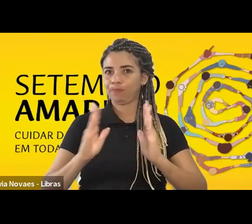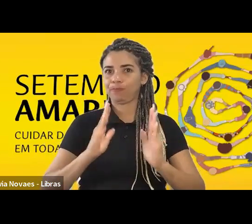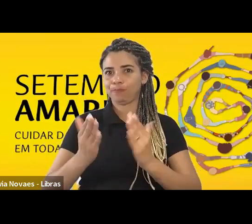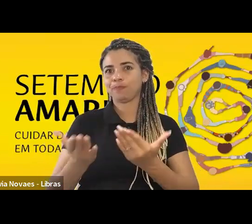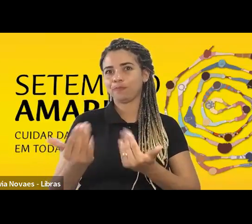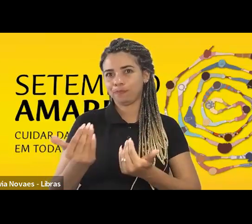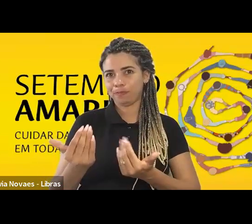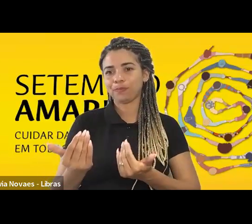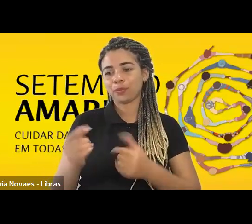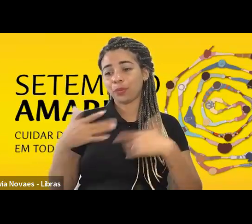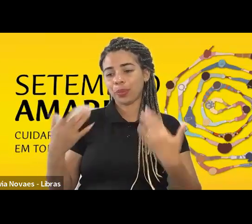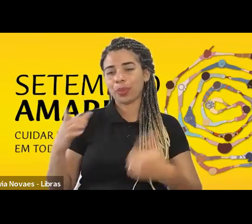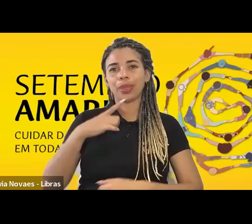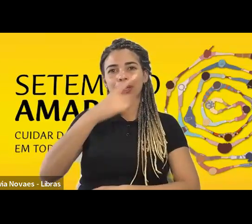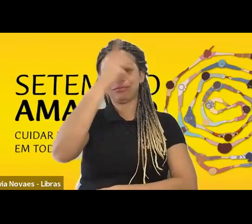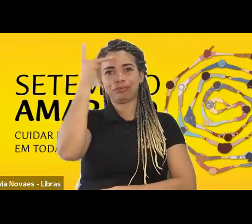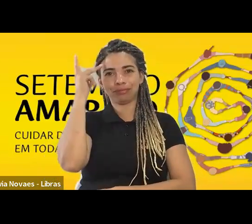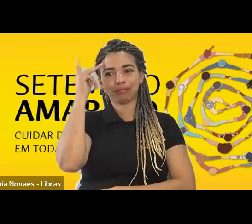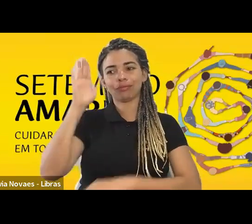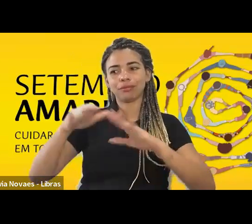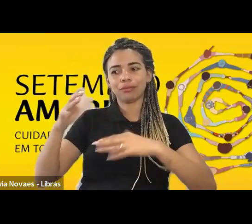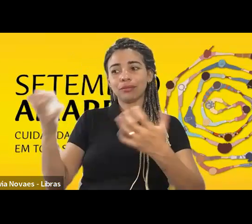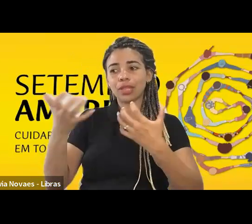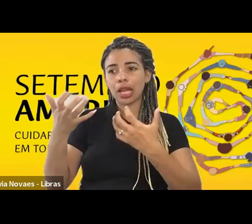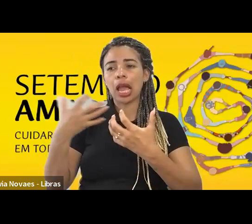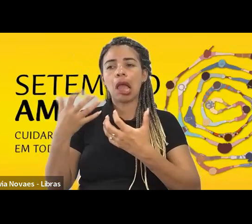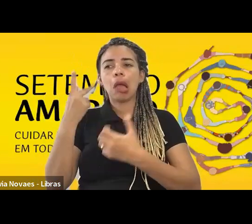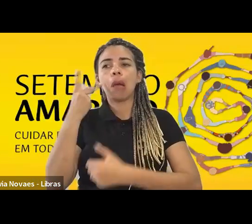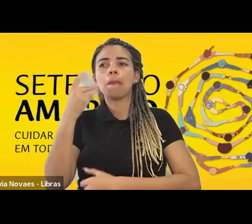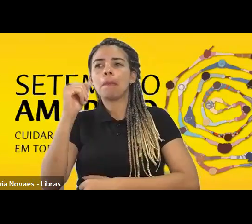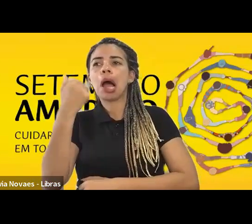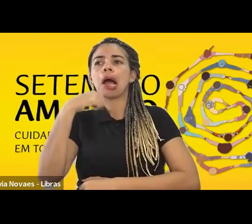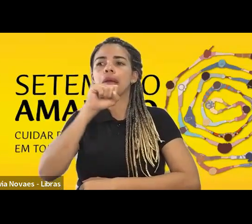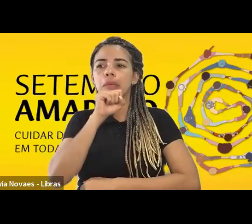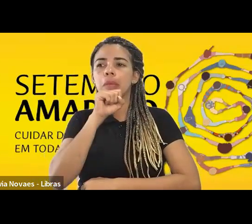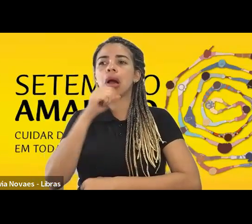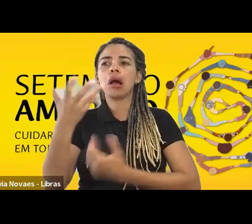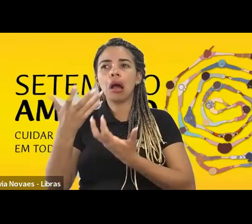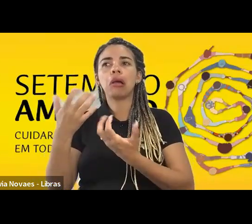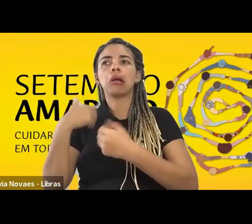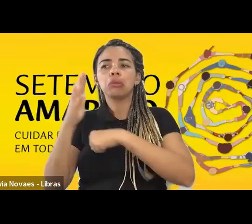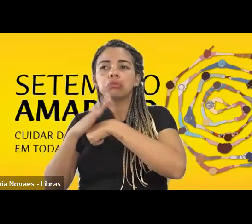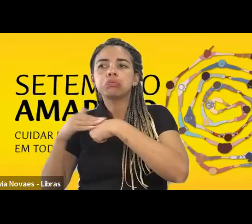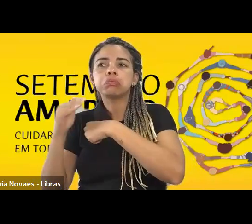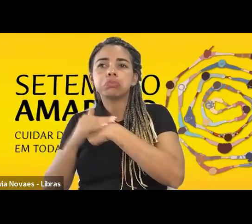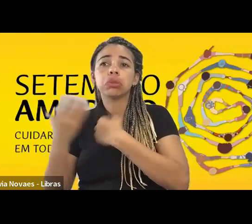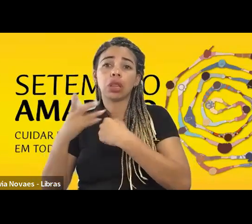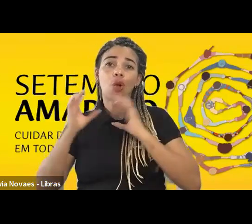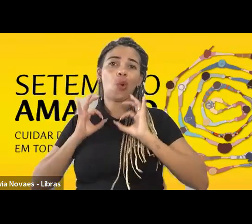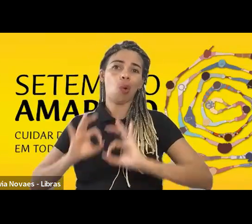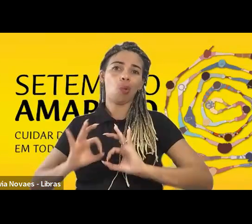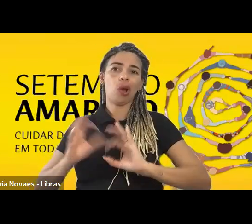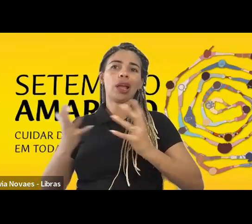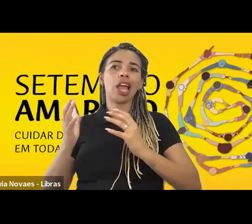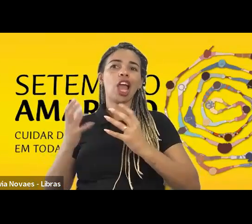vai ter esse sujeito que no mesmo tempo vai querer o colo dos pais, vai se comportar como uma criança, né, em busca desse conforto,